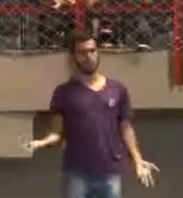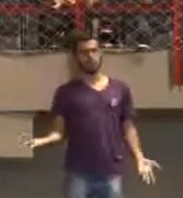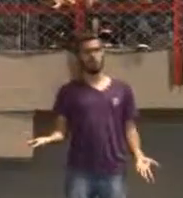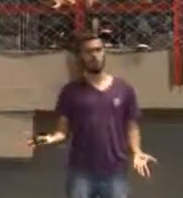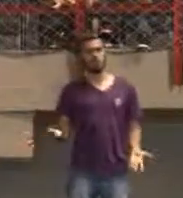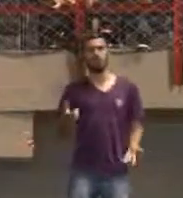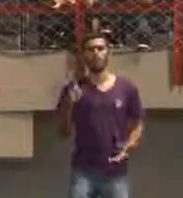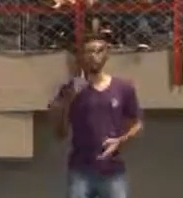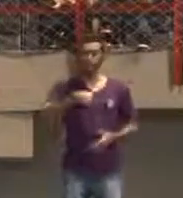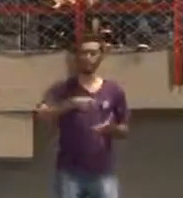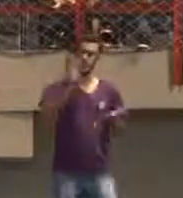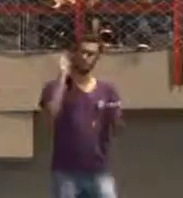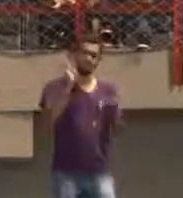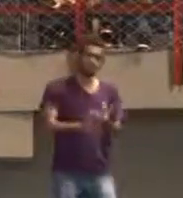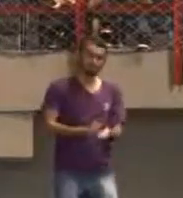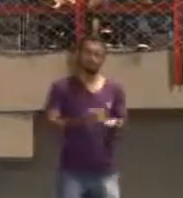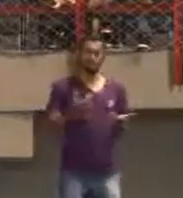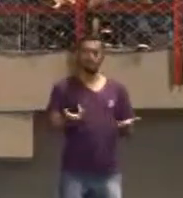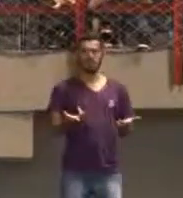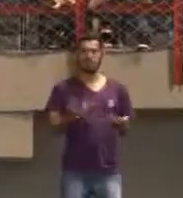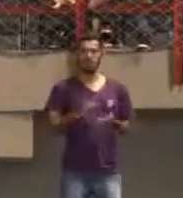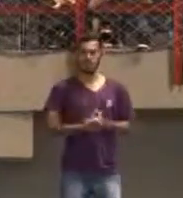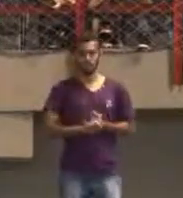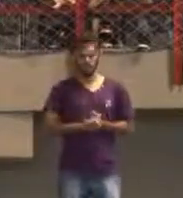machadiano. Vamos lá.